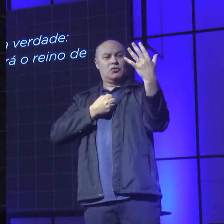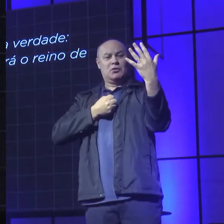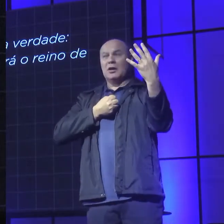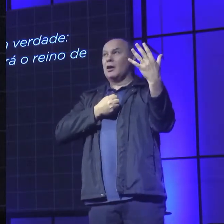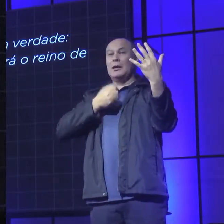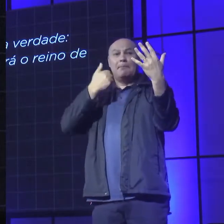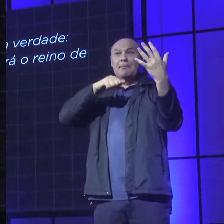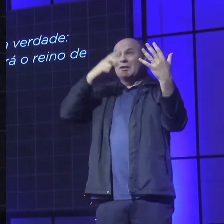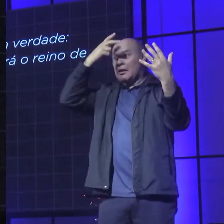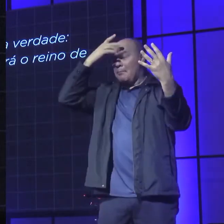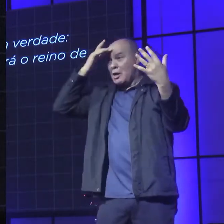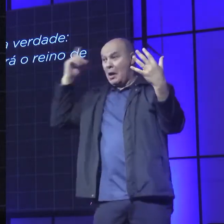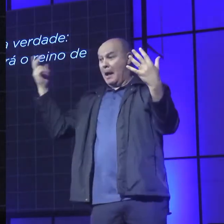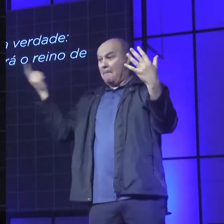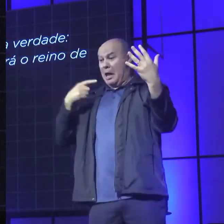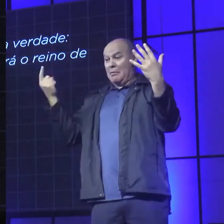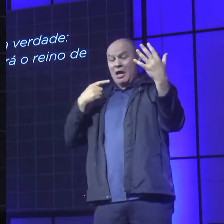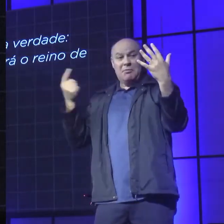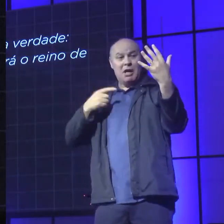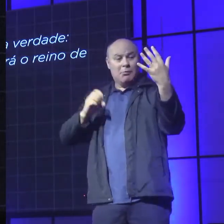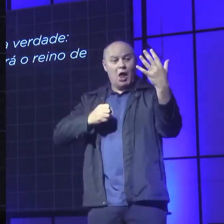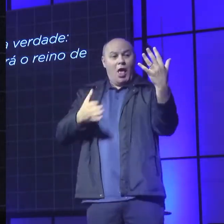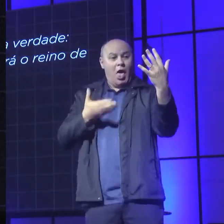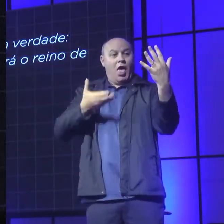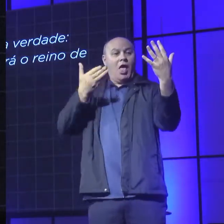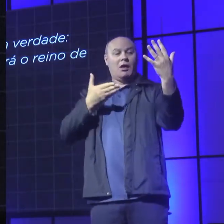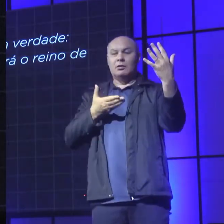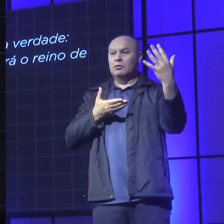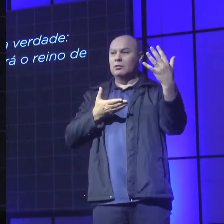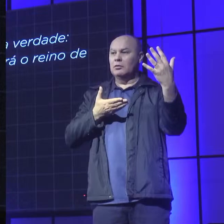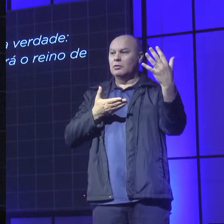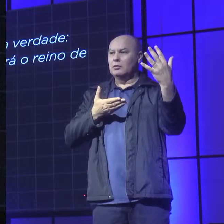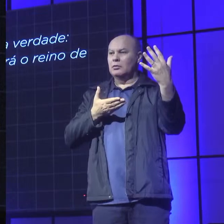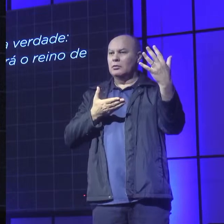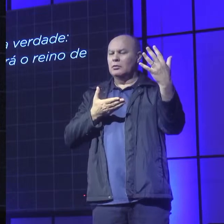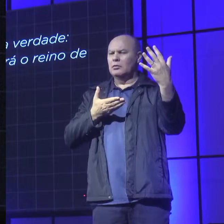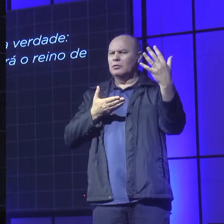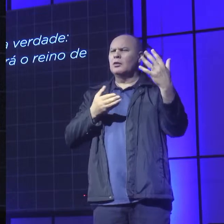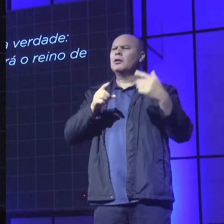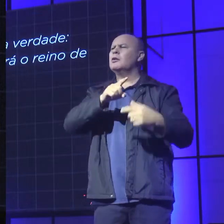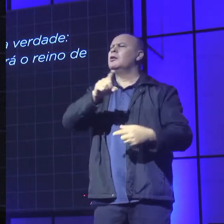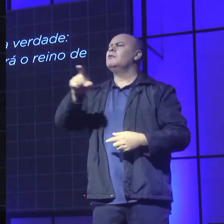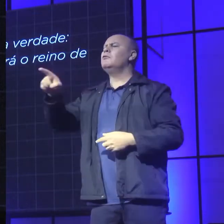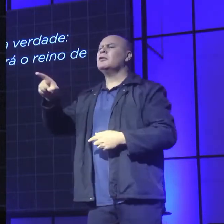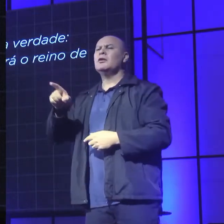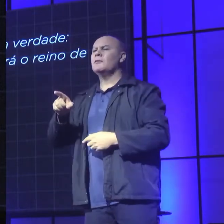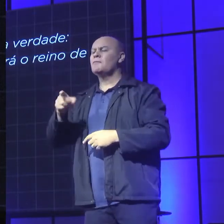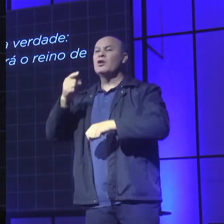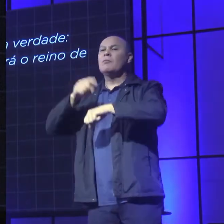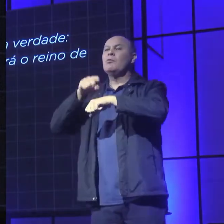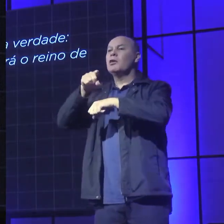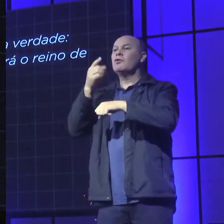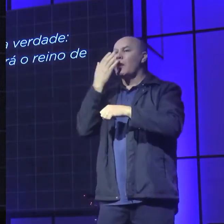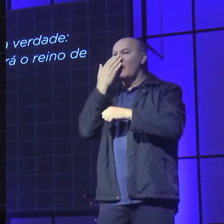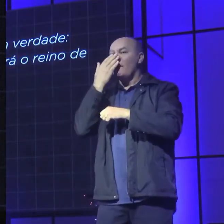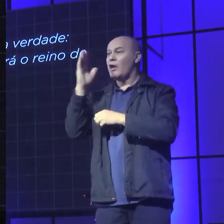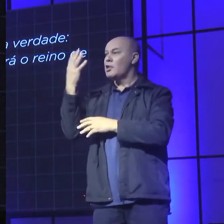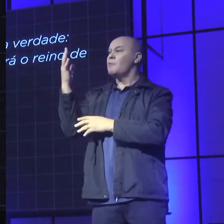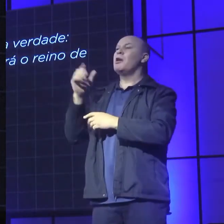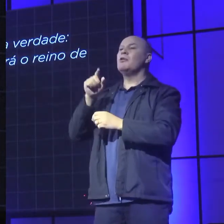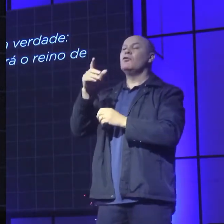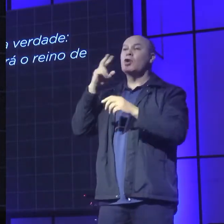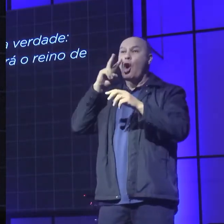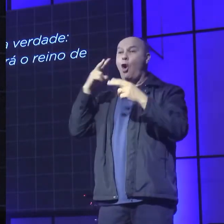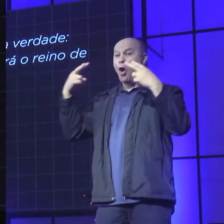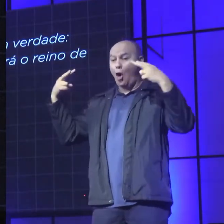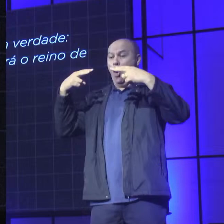você está vendo? Por isso a primeira verdade que você precisa fazer é como Nicodemos fez. Você precisa olhar para a